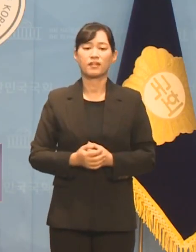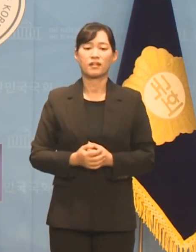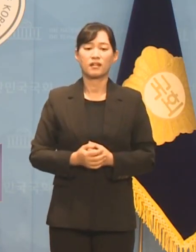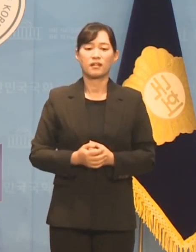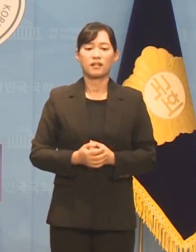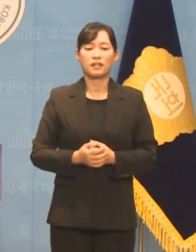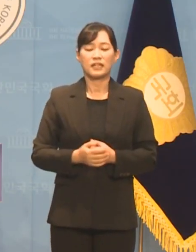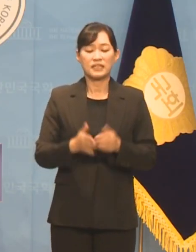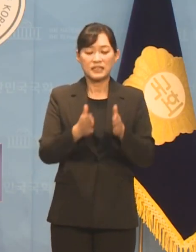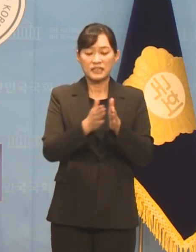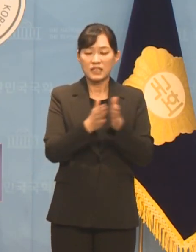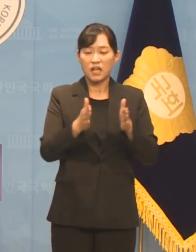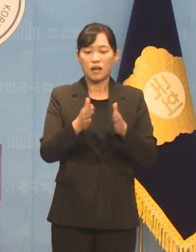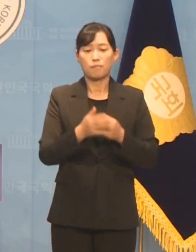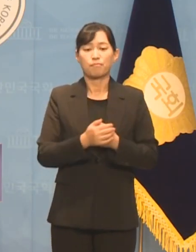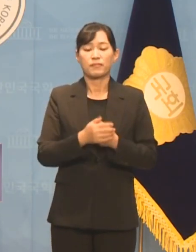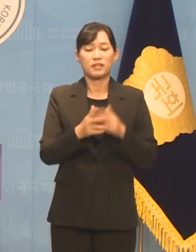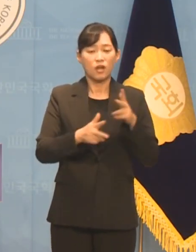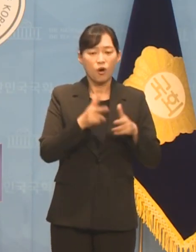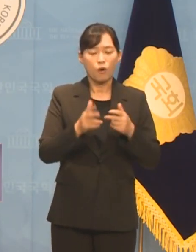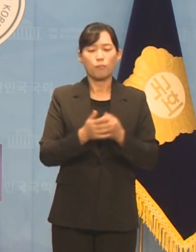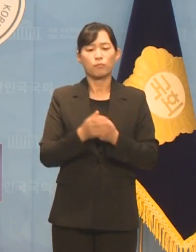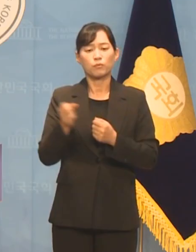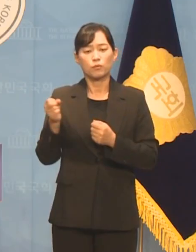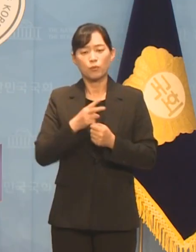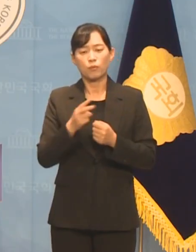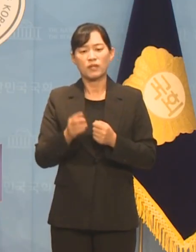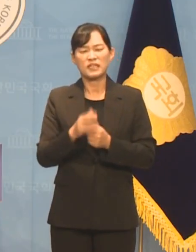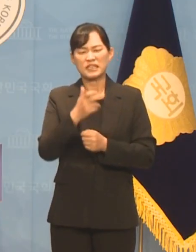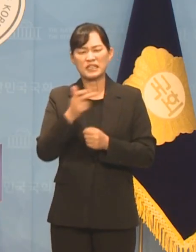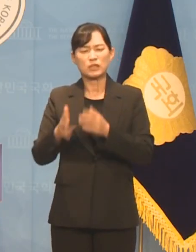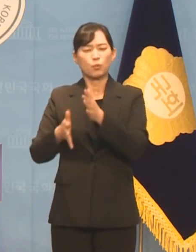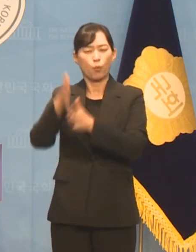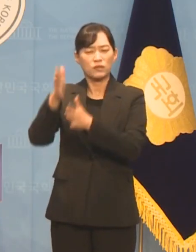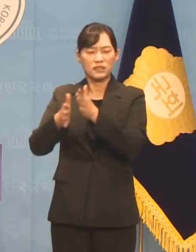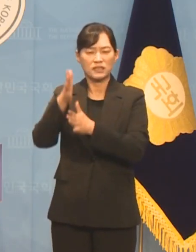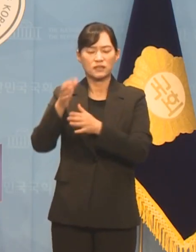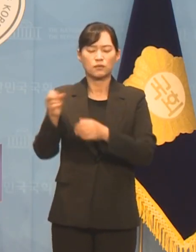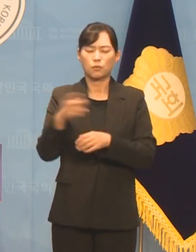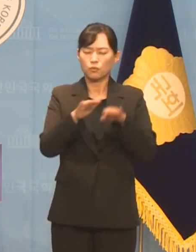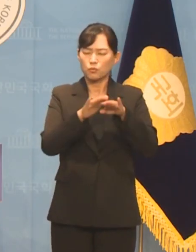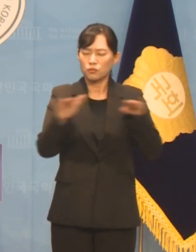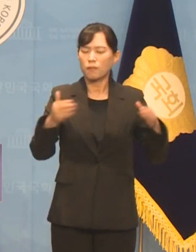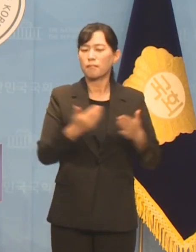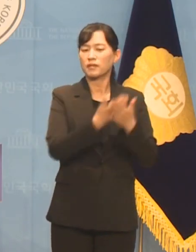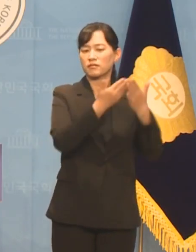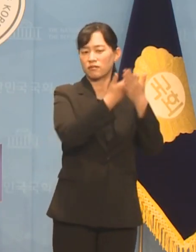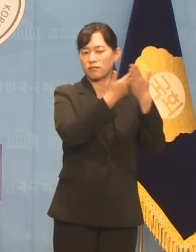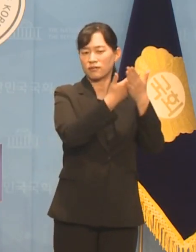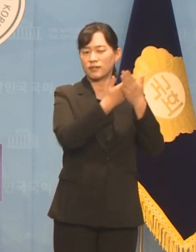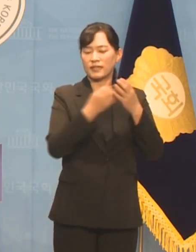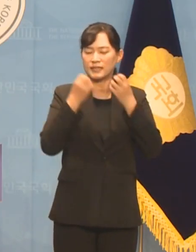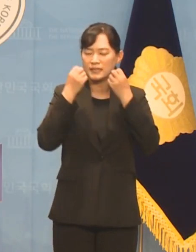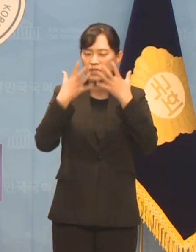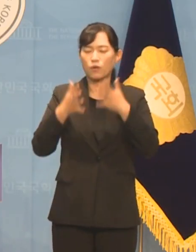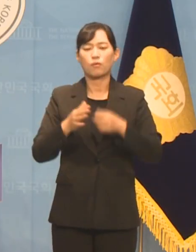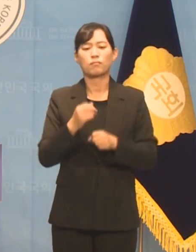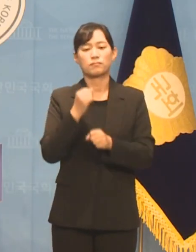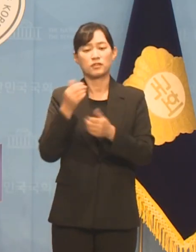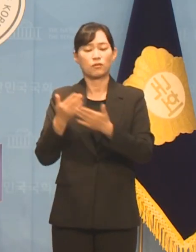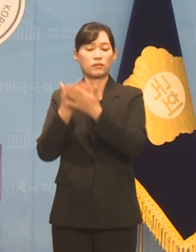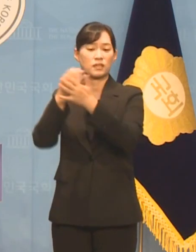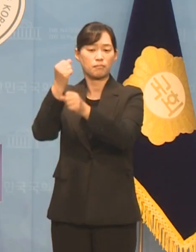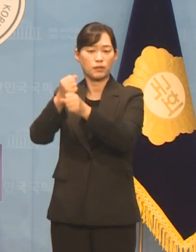벤처와 스타트업 혁신 생태계 조성, 메가시티를 통한 균형 발전과 새로운 성장축 만들기, 성장을